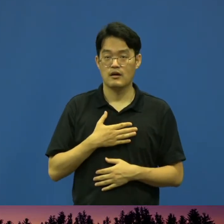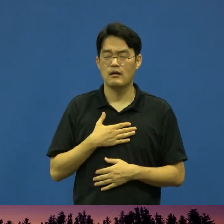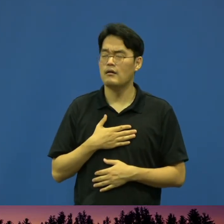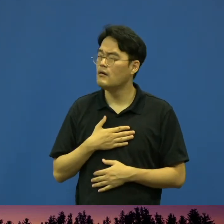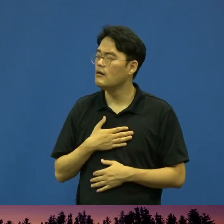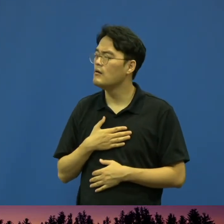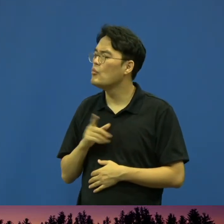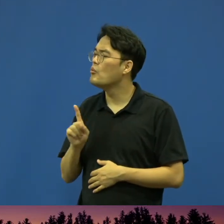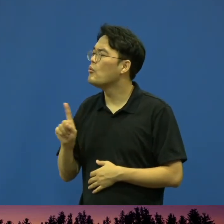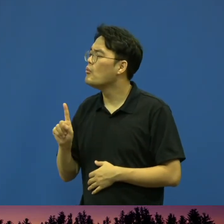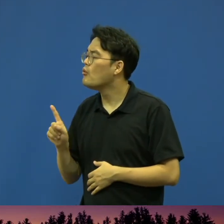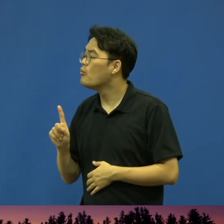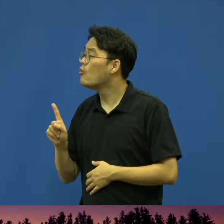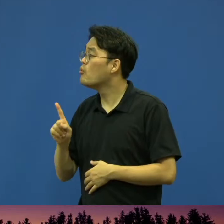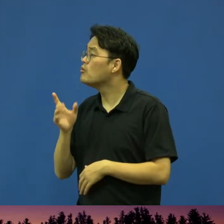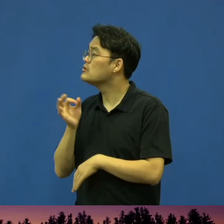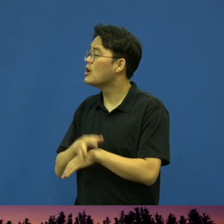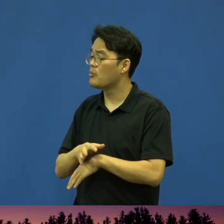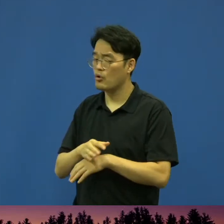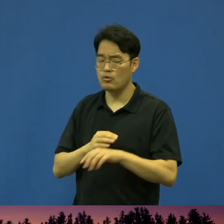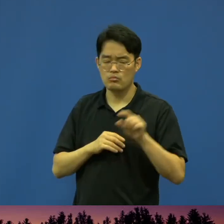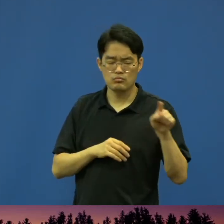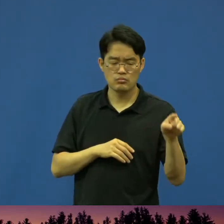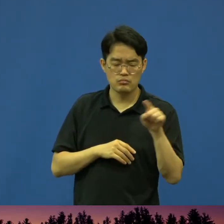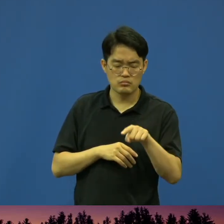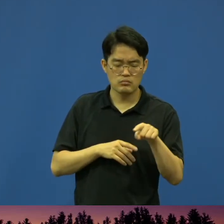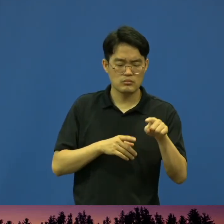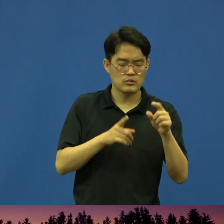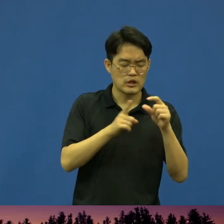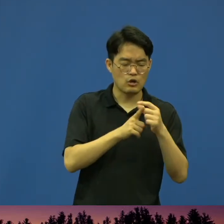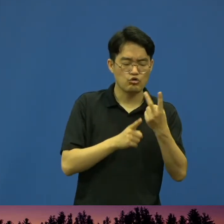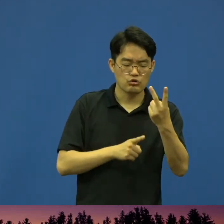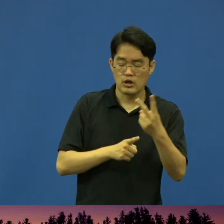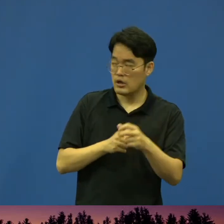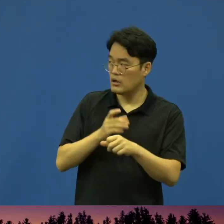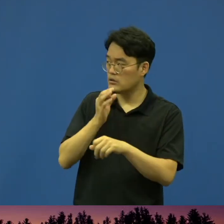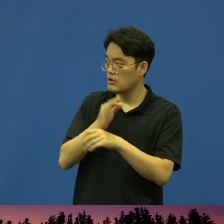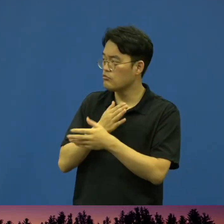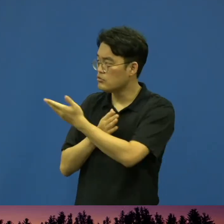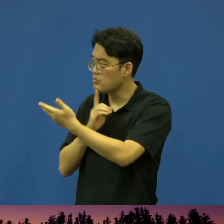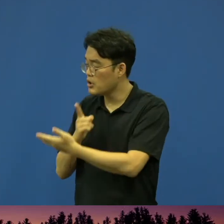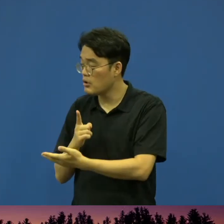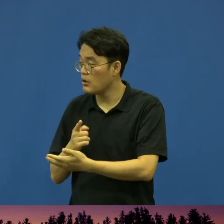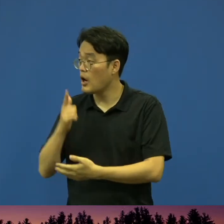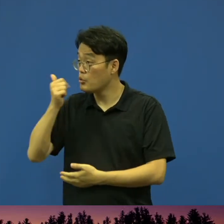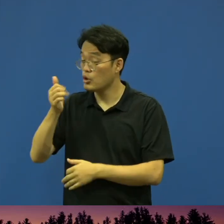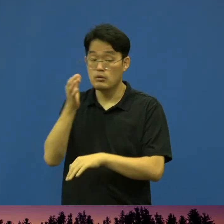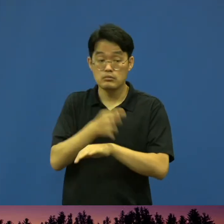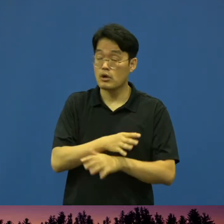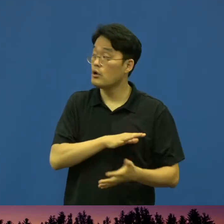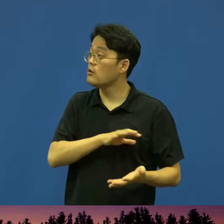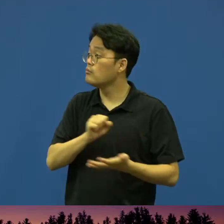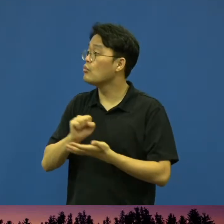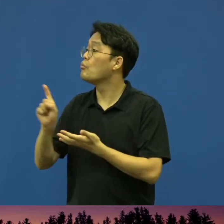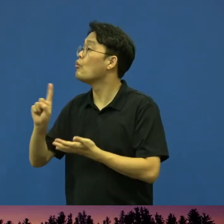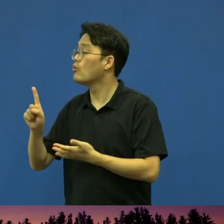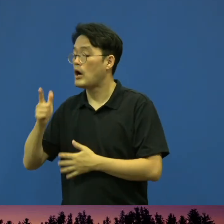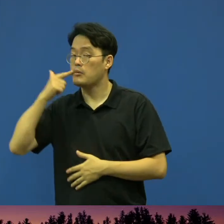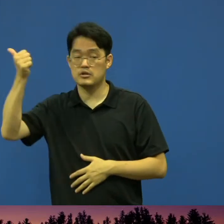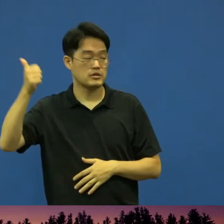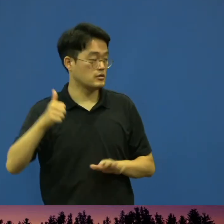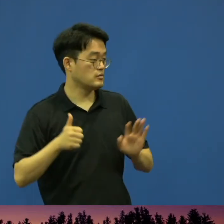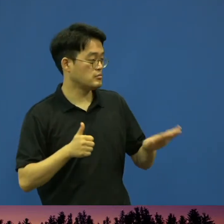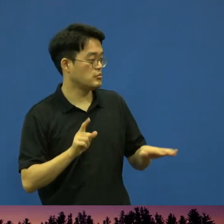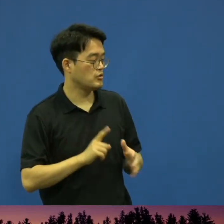들었어요. 분명하게 이 두 글자였는데 뭐를 좀 사올 수 있나? 이렇게 물어보는 거예요. 아버지, 사올 수 있죠. 뭘 사가면 되죠? 이렇게 하니까 아버지가